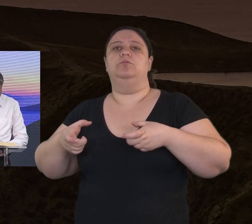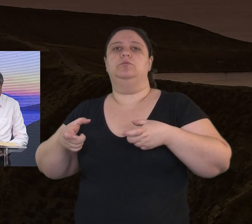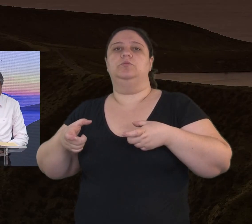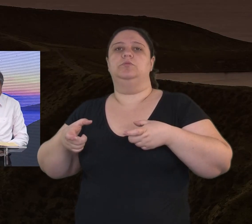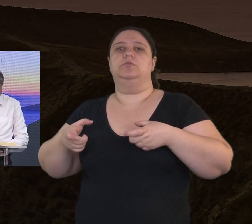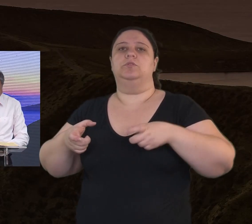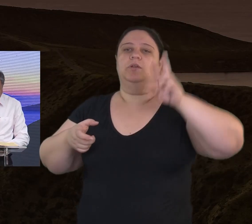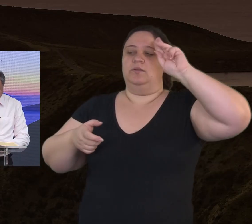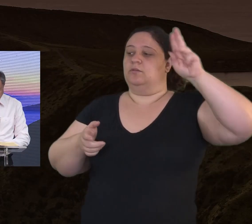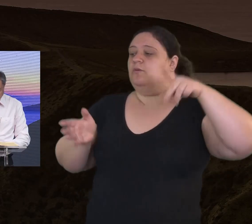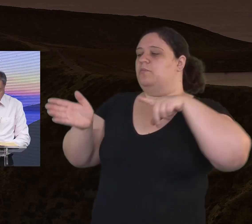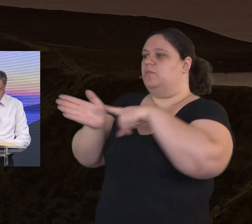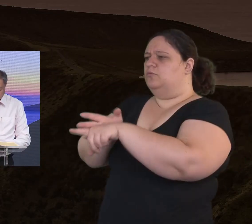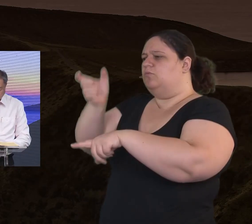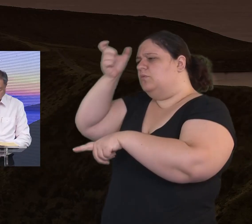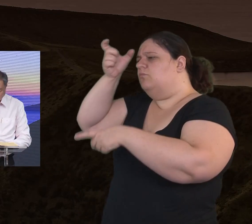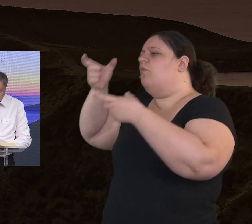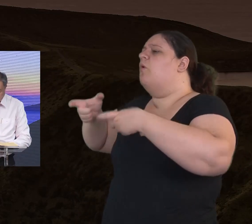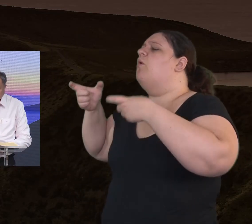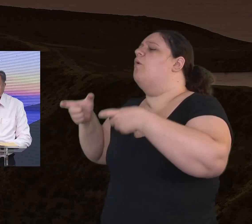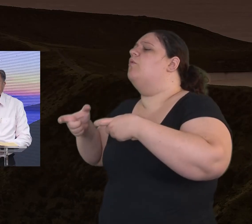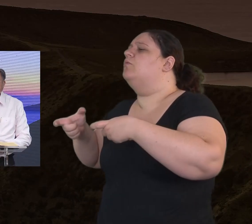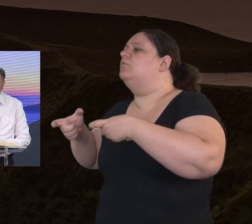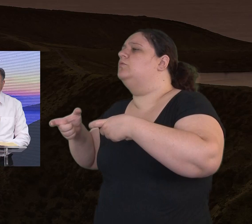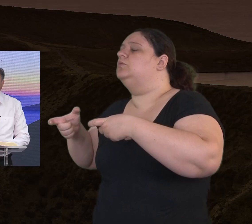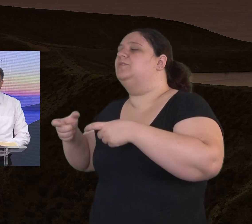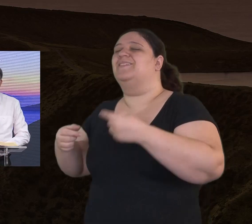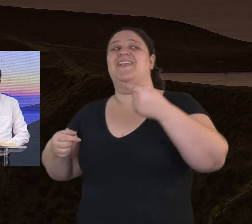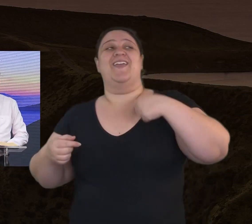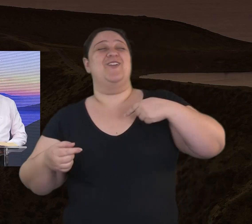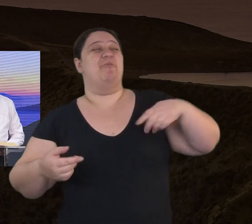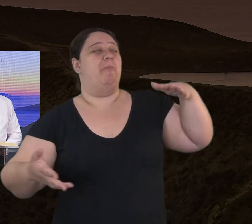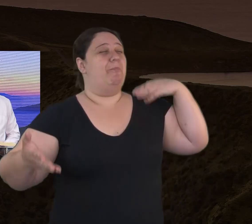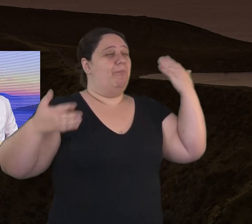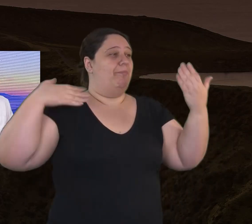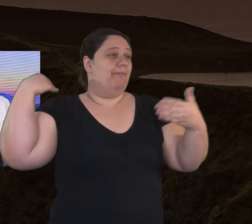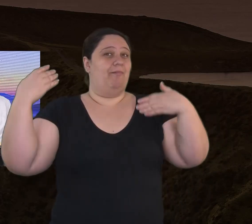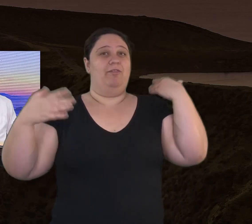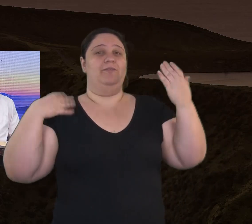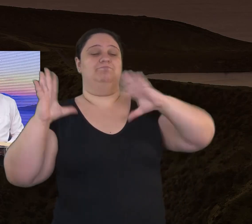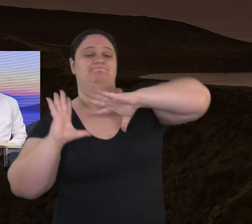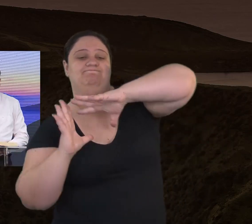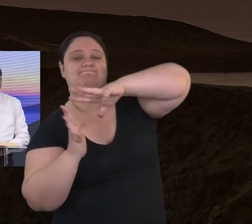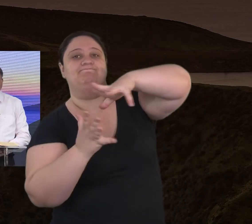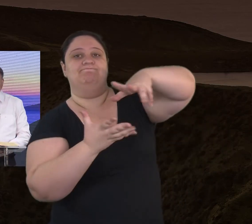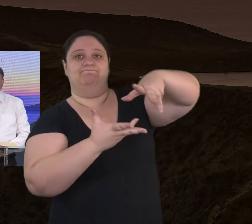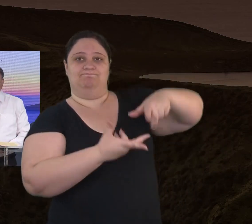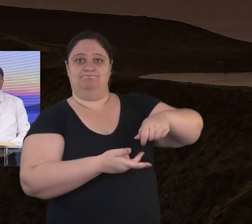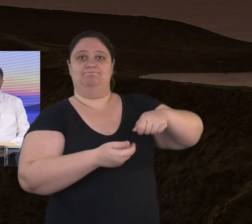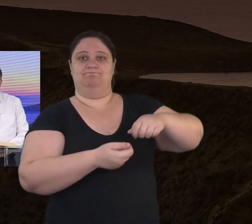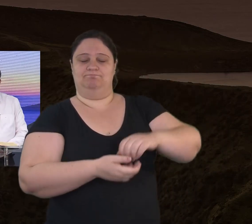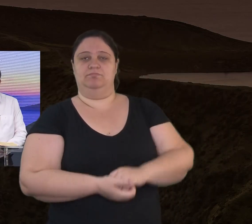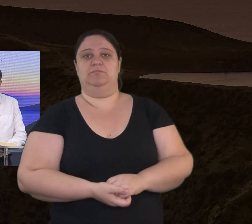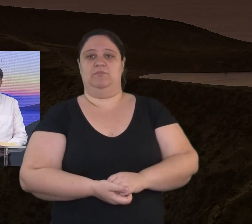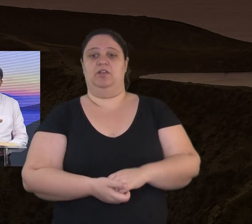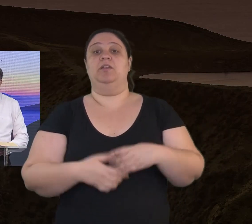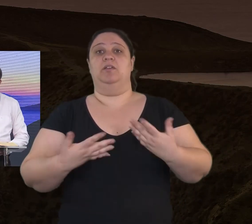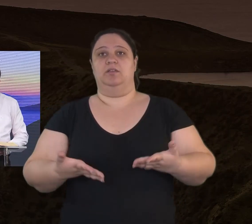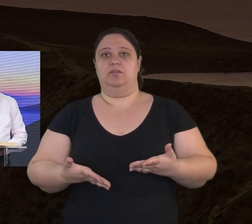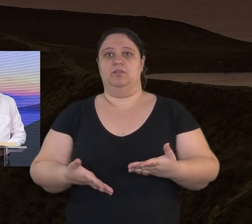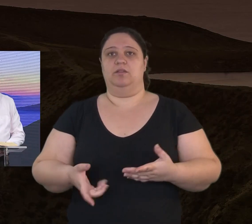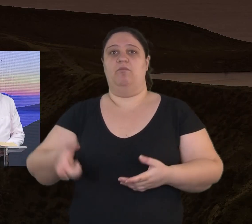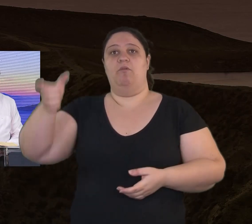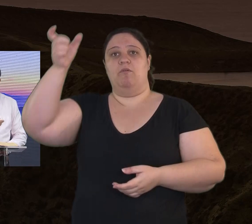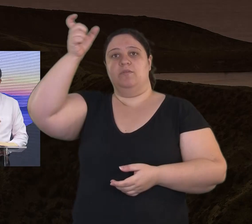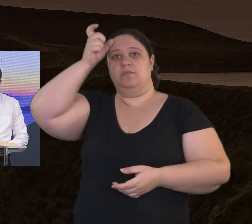Satanás respondeu ao Senhor: de rodear a terra e passear por ela. Quer dizer, o âmbito da ação,